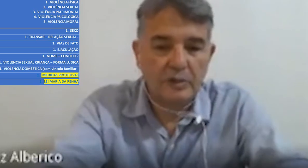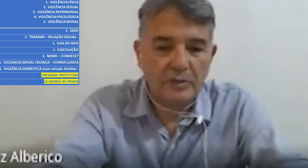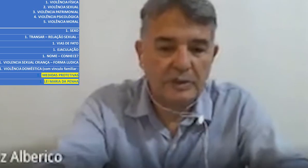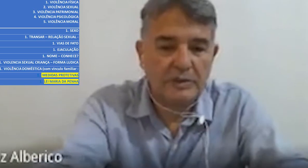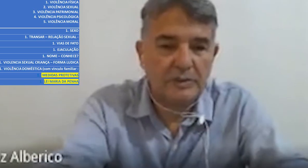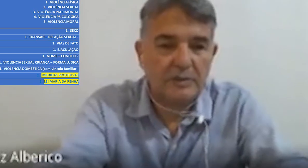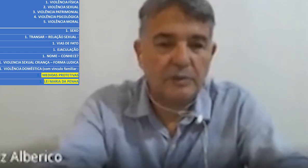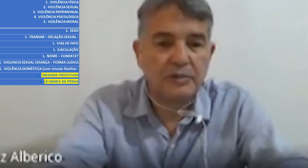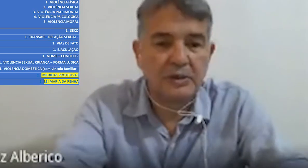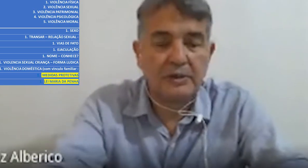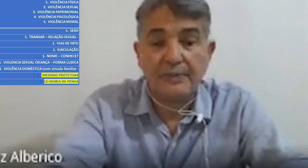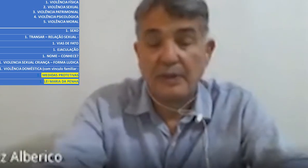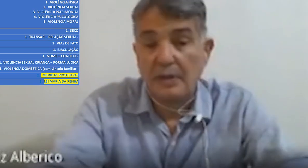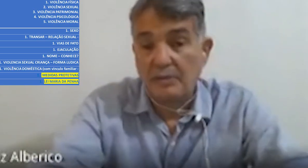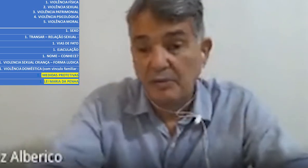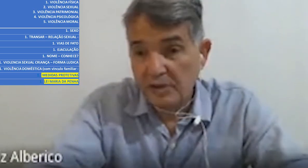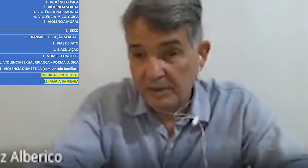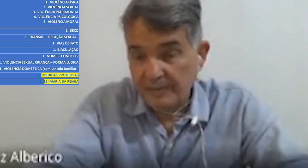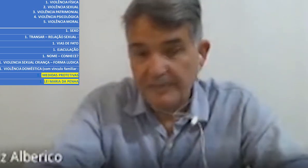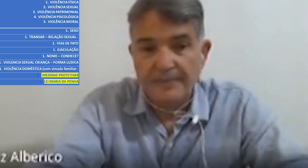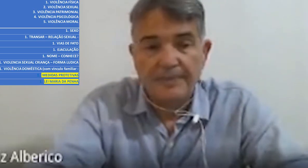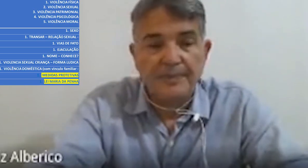Forma lúdica. Veja,